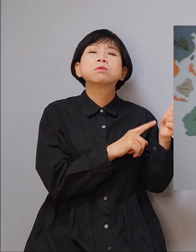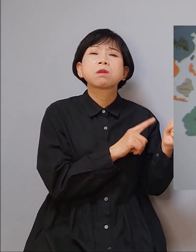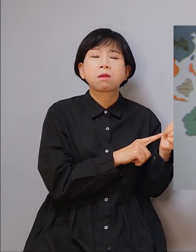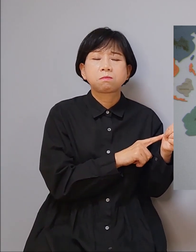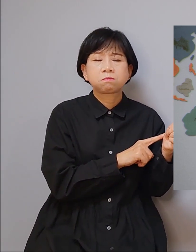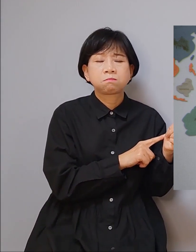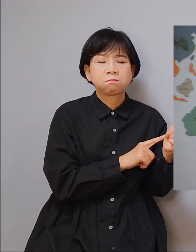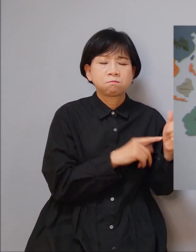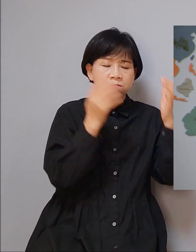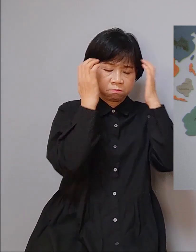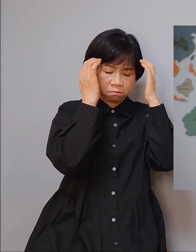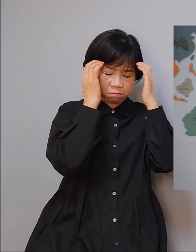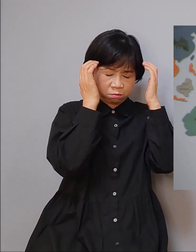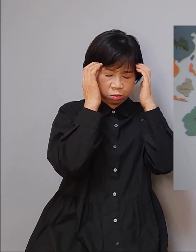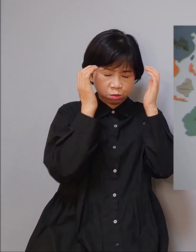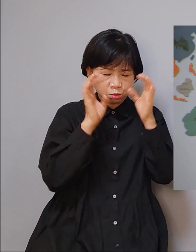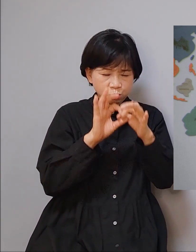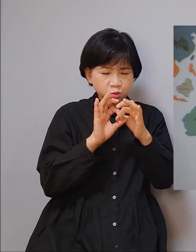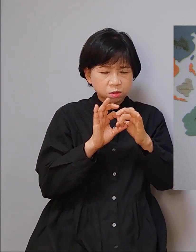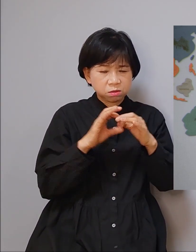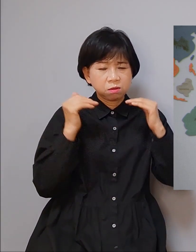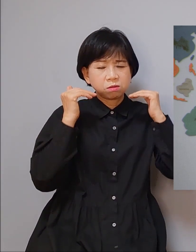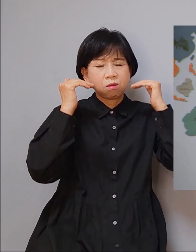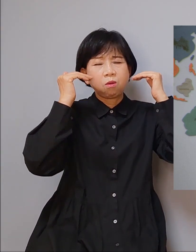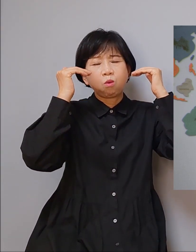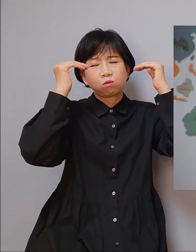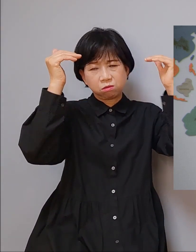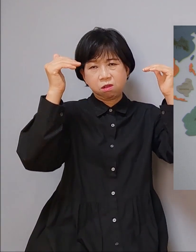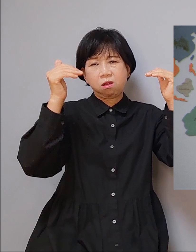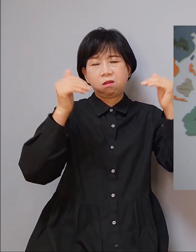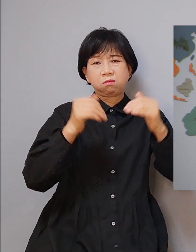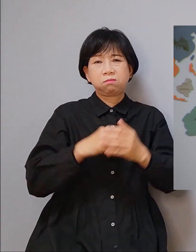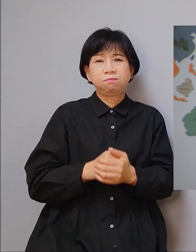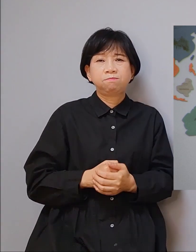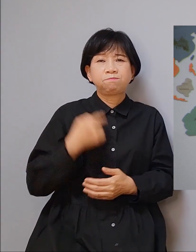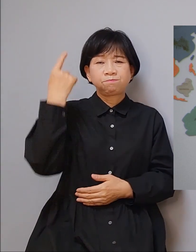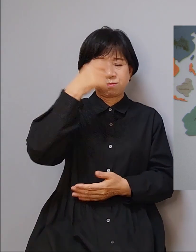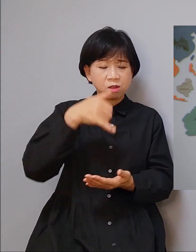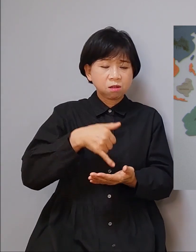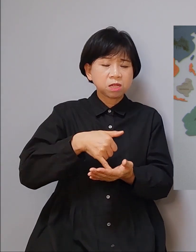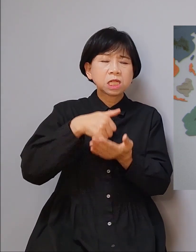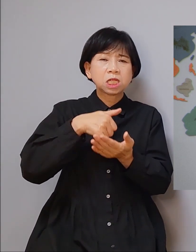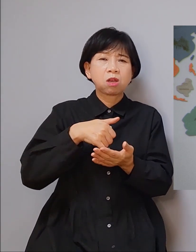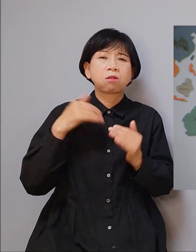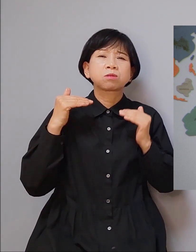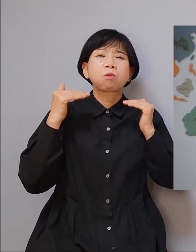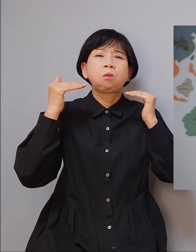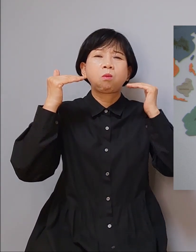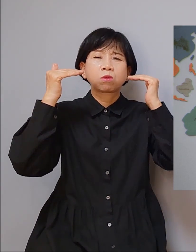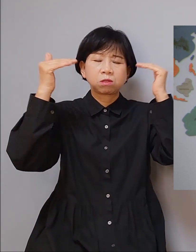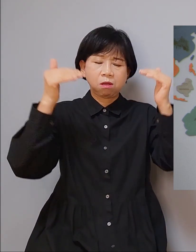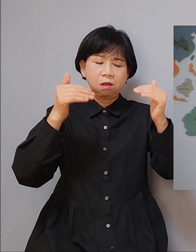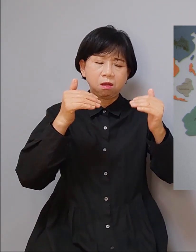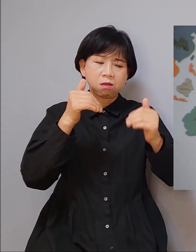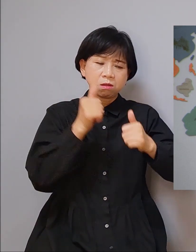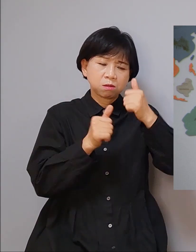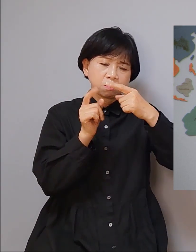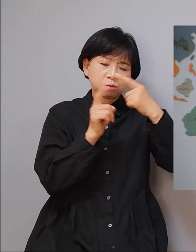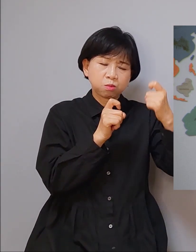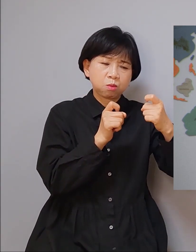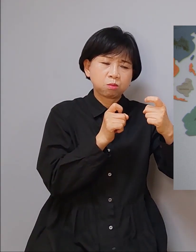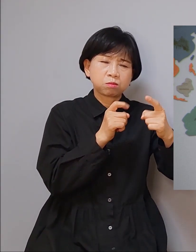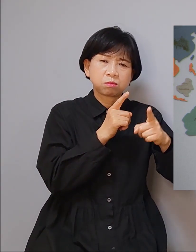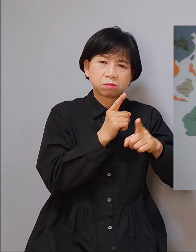통해 성장시키십니다. 고통의 시간을 지나는 동안 그 인격이 성장하잖아요. 시험을 통과하는 동안 누가